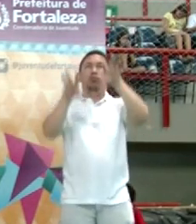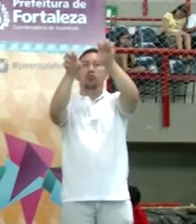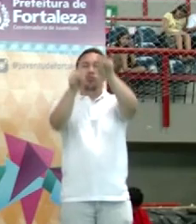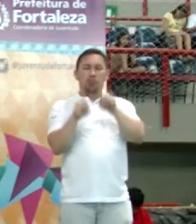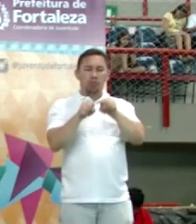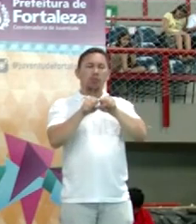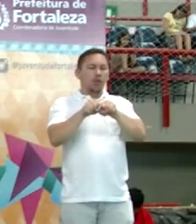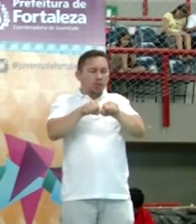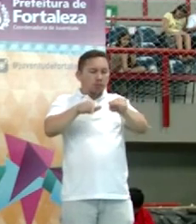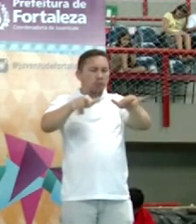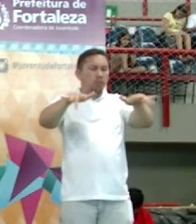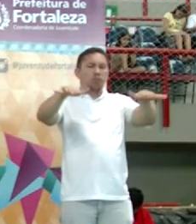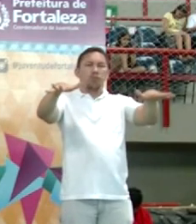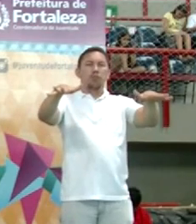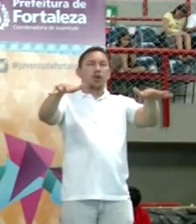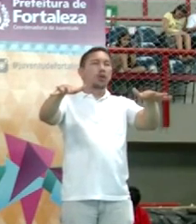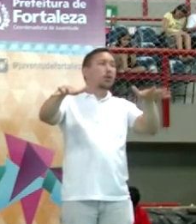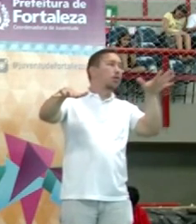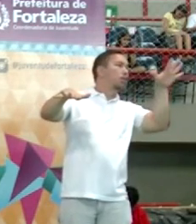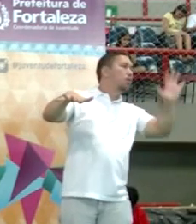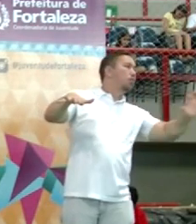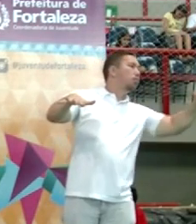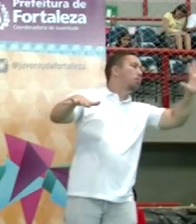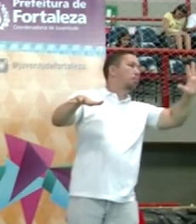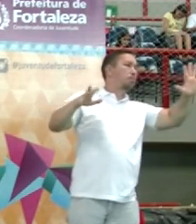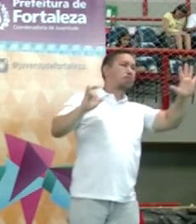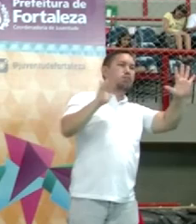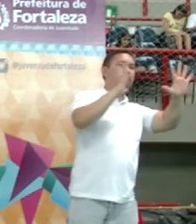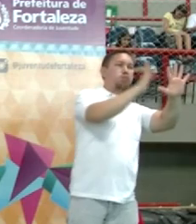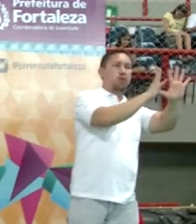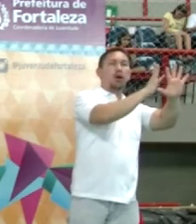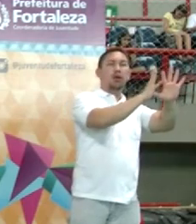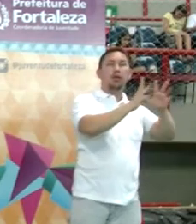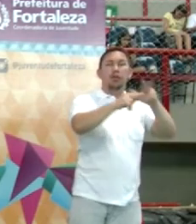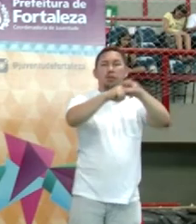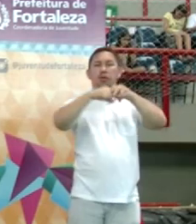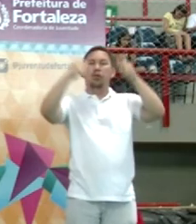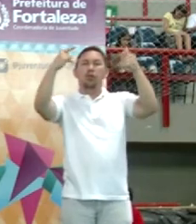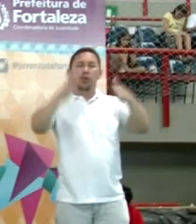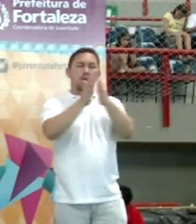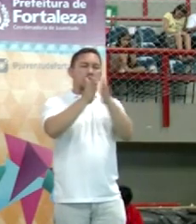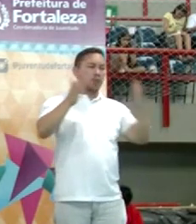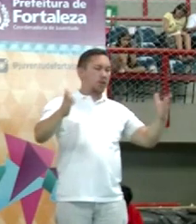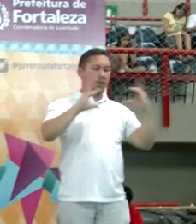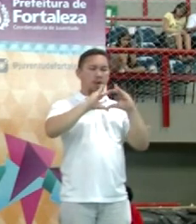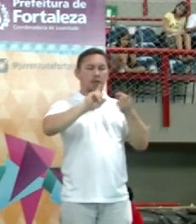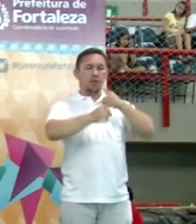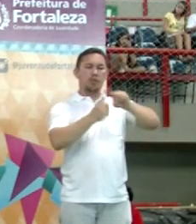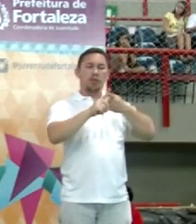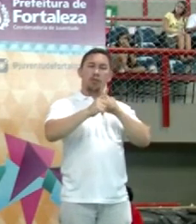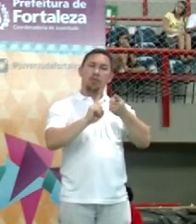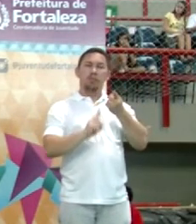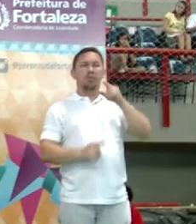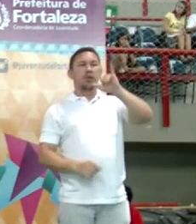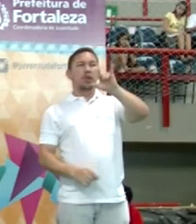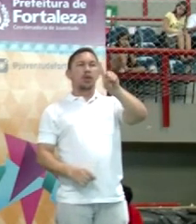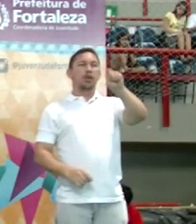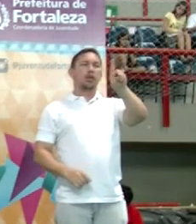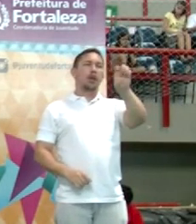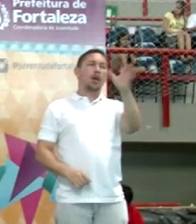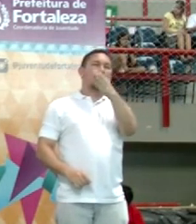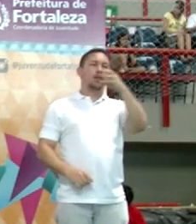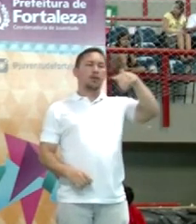territórios e se expande para a Europa, tá certo? Então, quando a gente fala de Idade Média, a gente está se referindo à